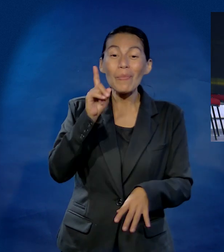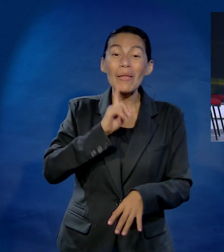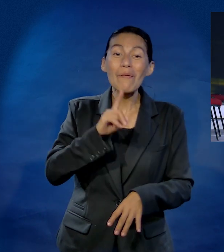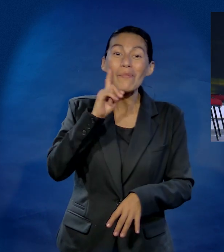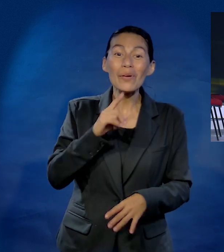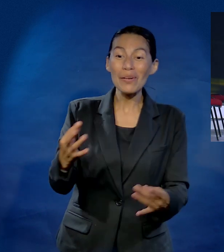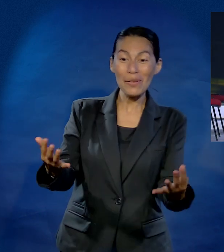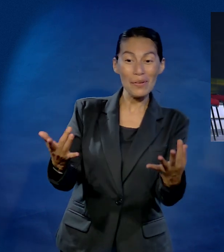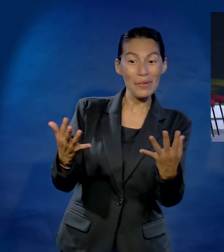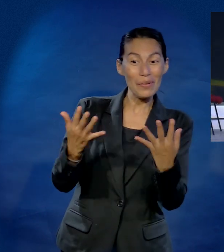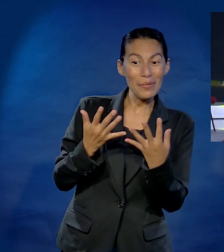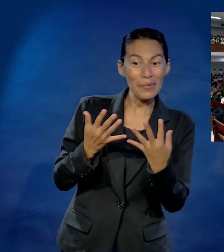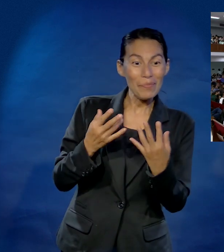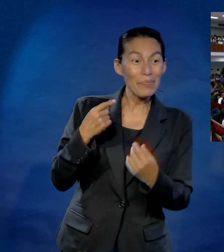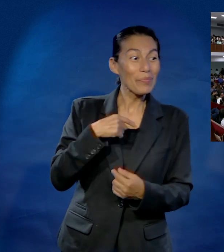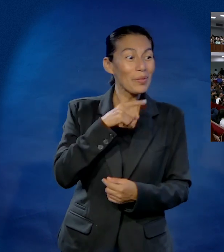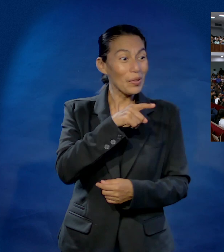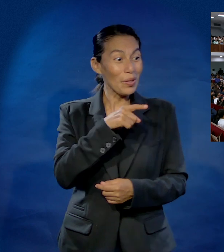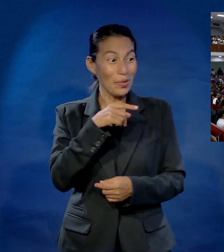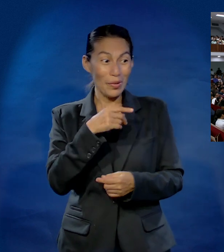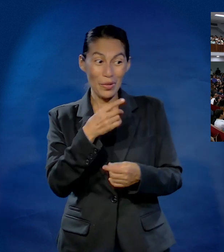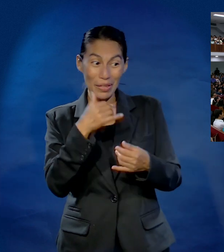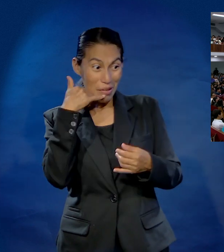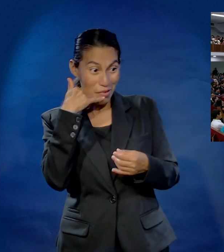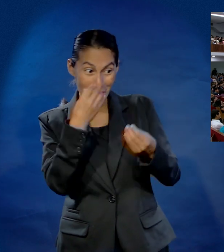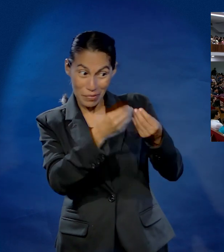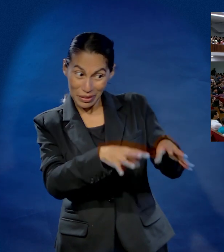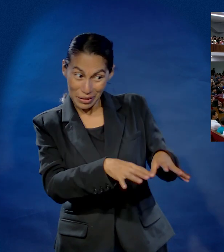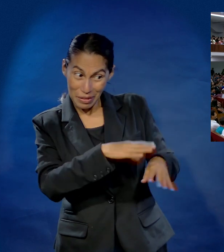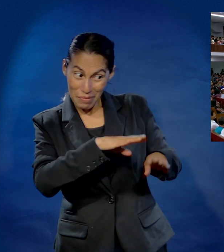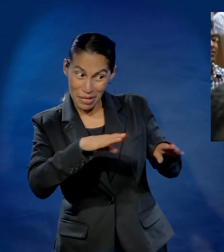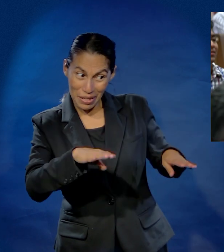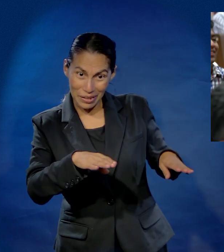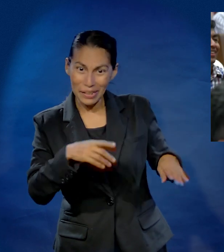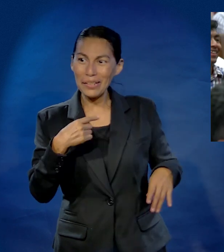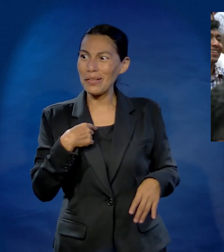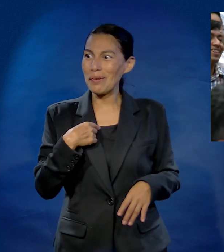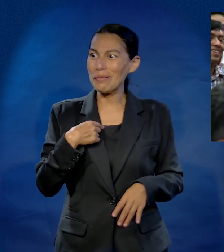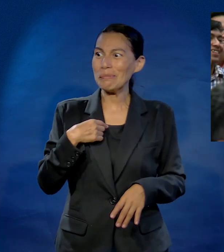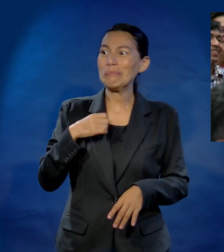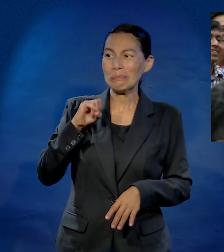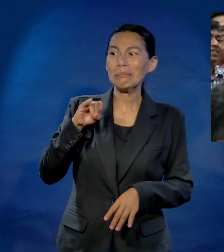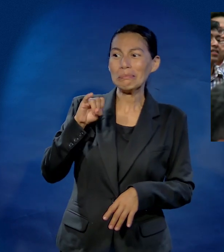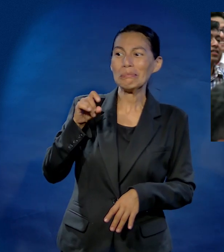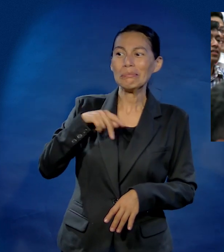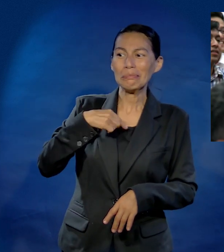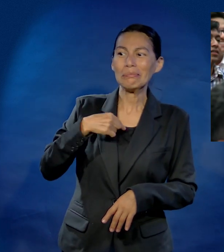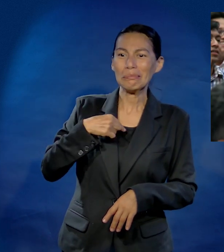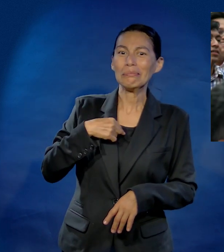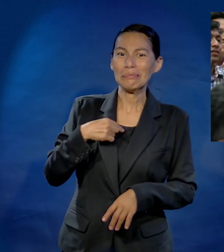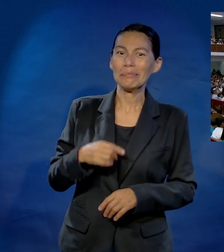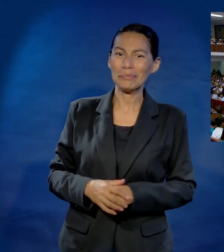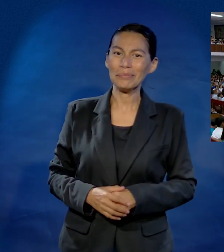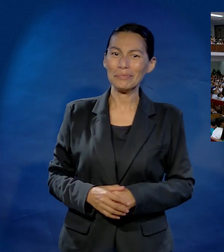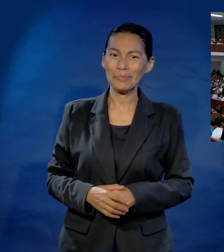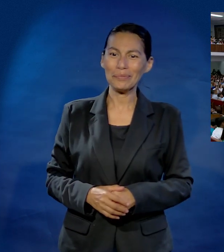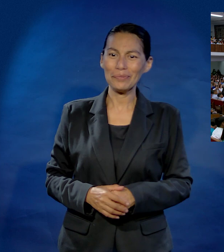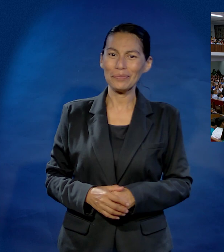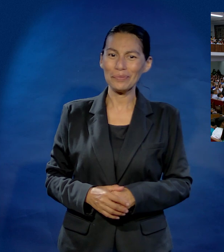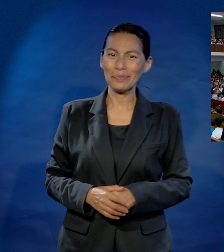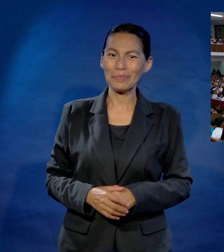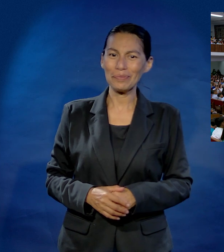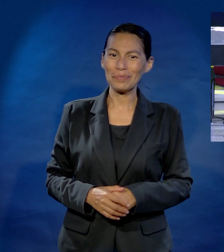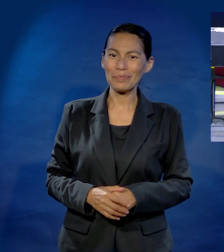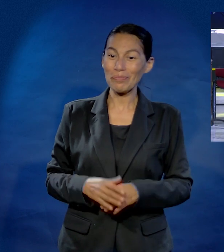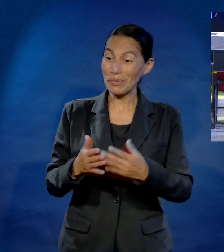que perdió el teléfono en el mar. Y ahora vienen las muchachas, muchas muchachas, pastor, y me preguntan, oye, ¿tú eres el que perdió el iPhone en el